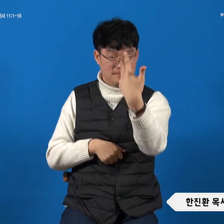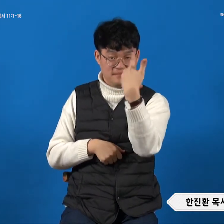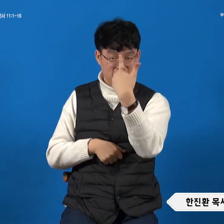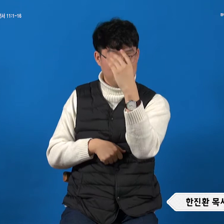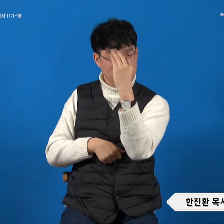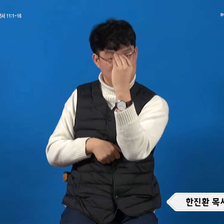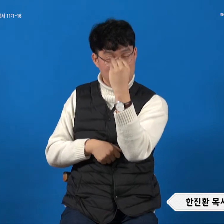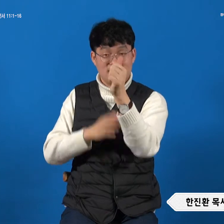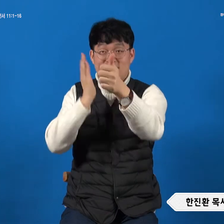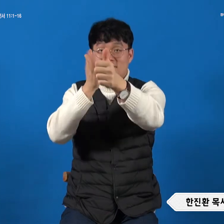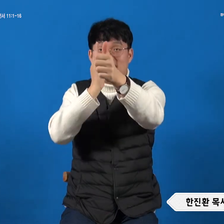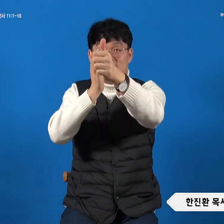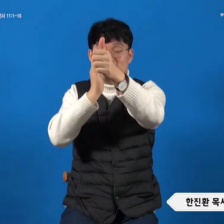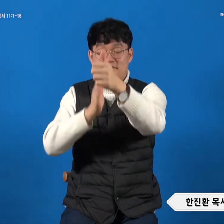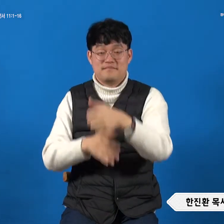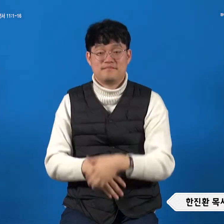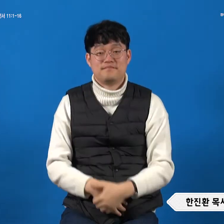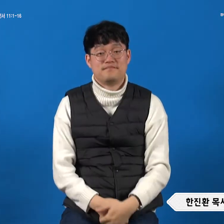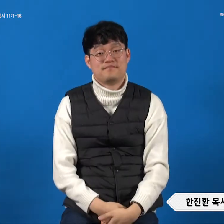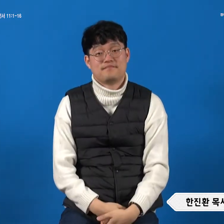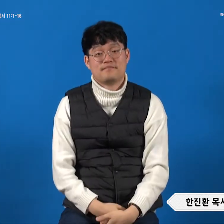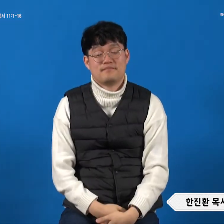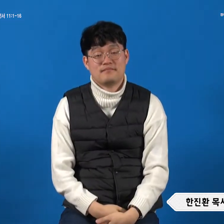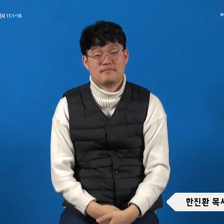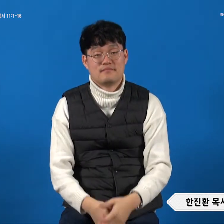앞에만 비추세요, 앞에만.